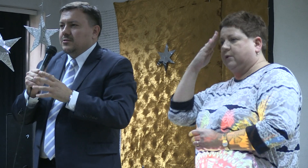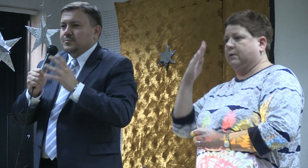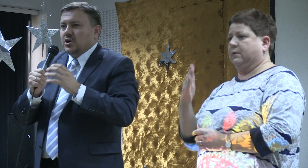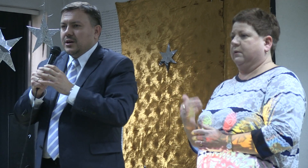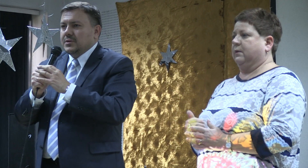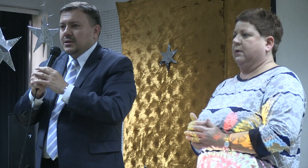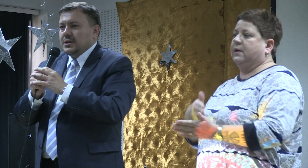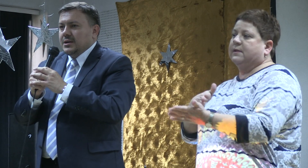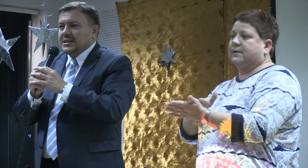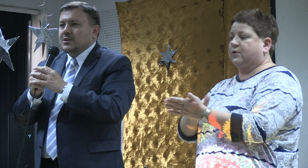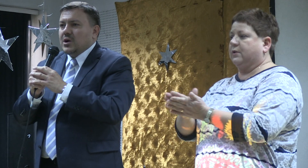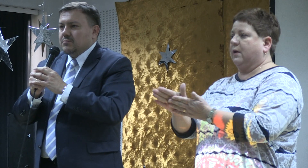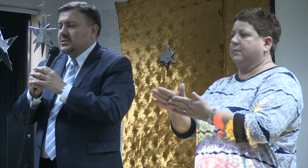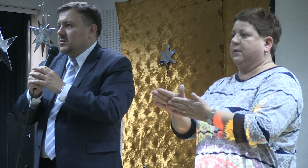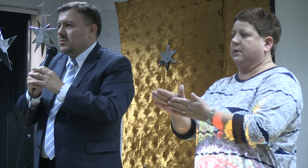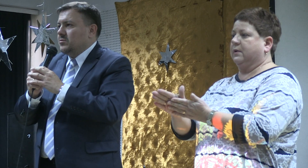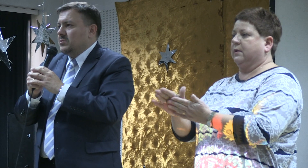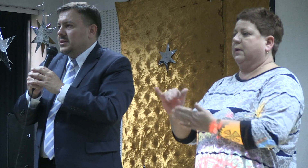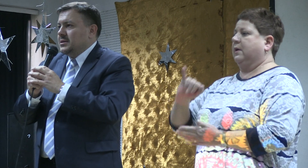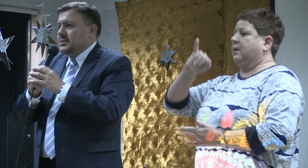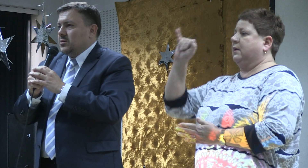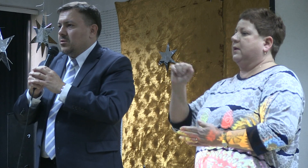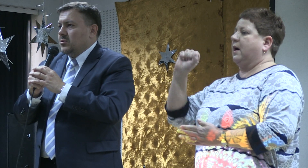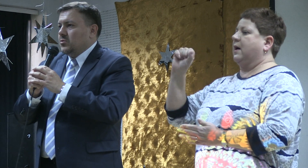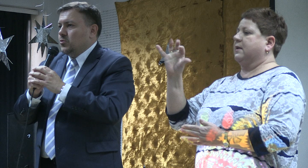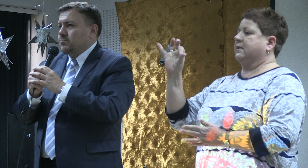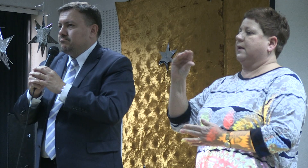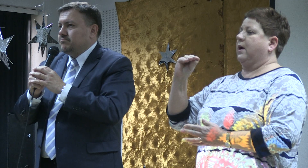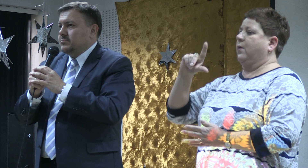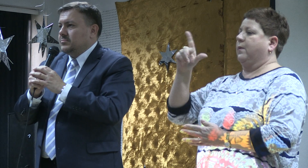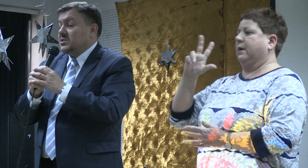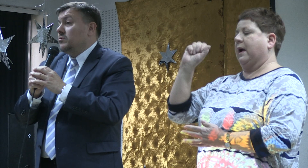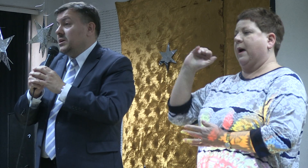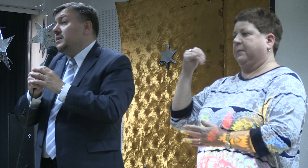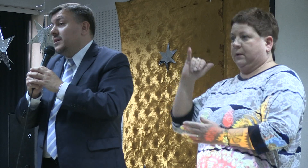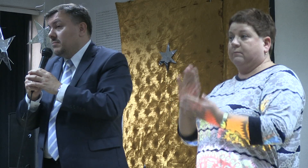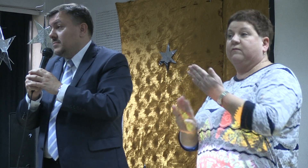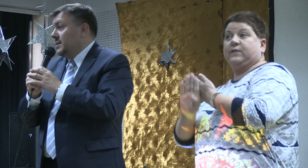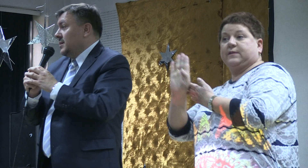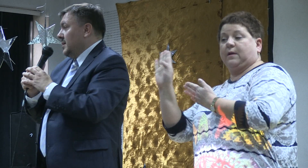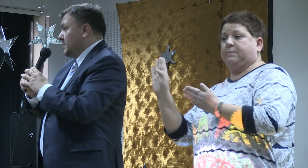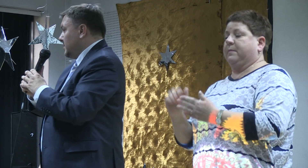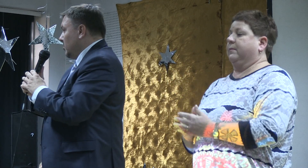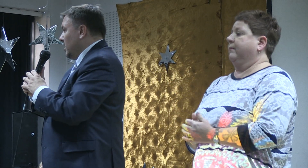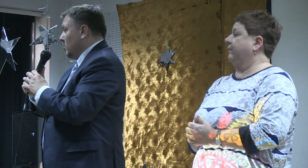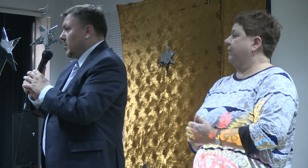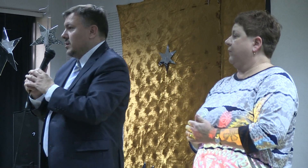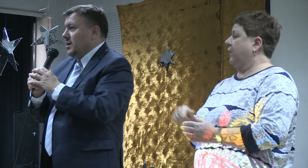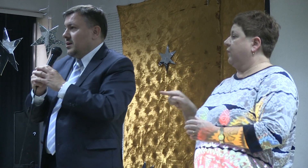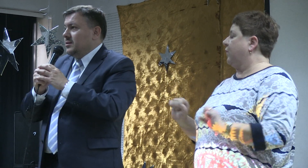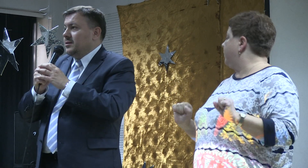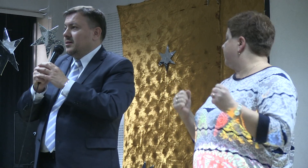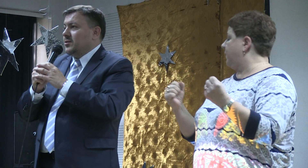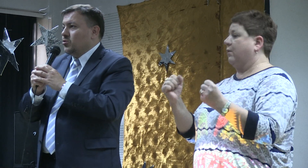zawsze rozpoczynamy jasełkami. Co roku są inne. Jest to dzieło